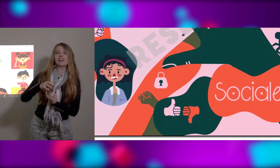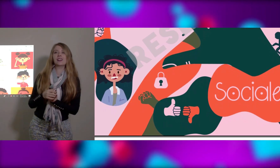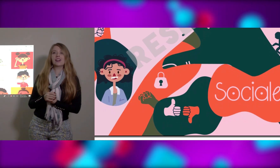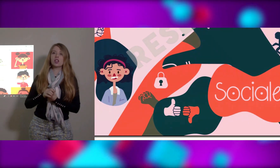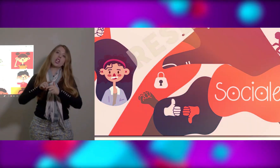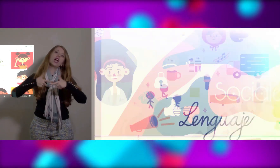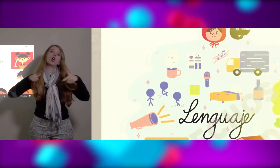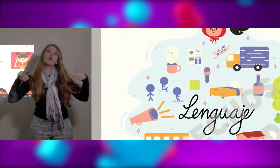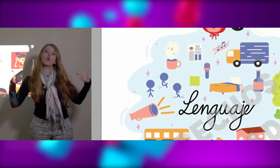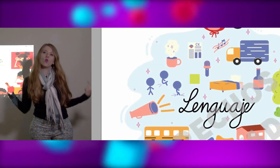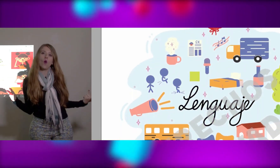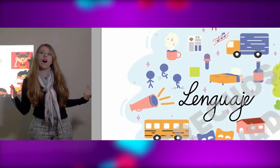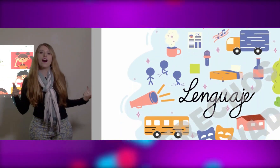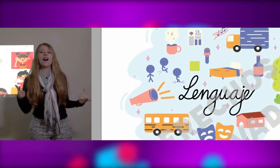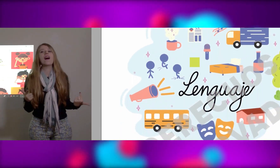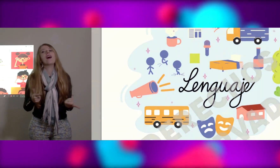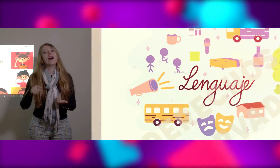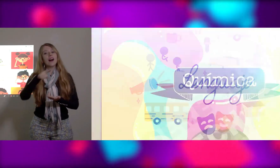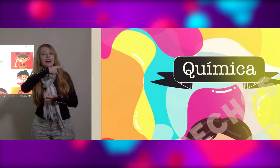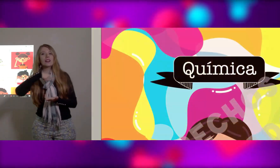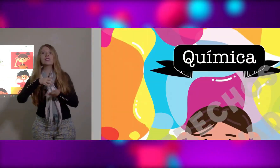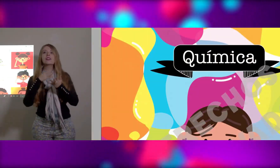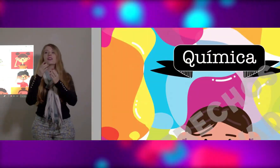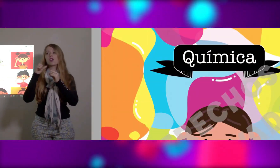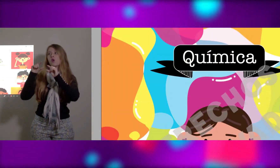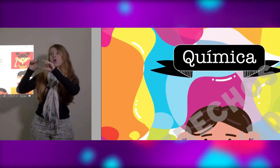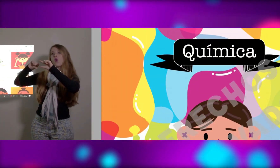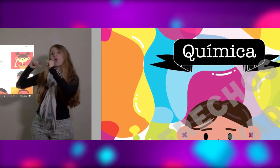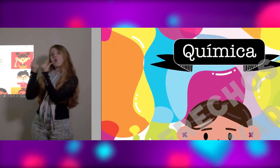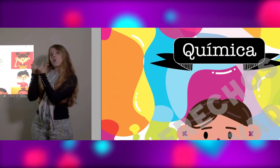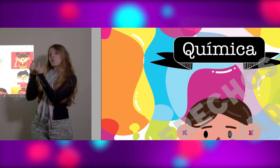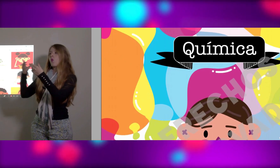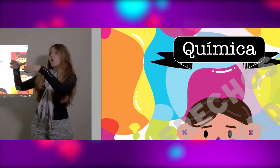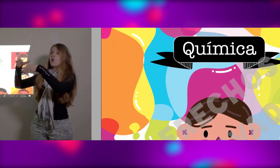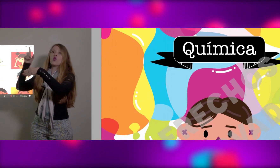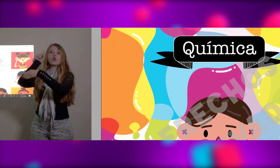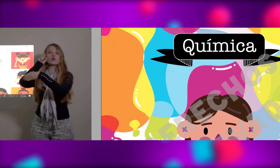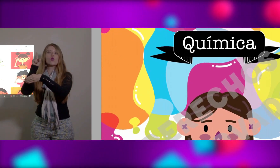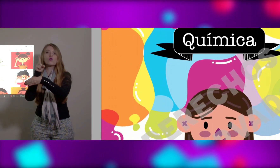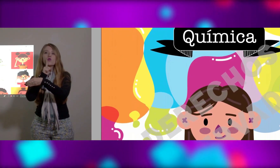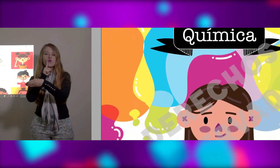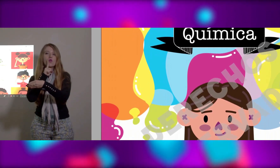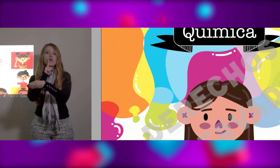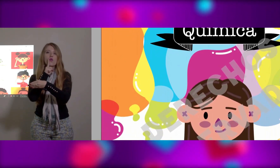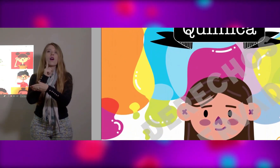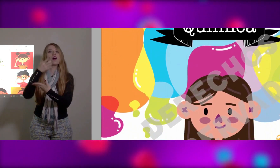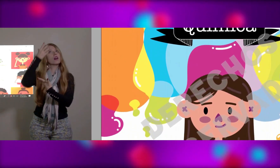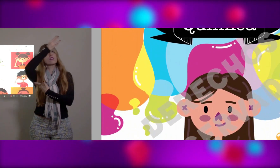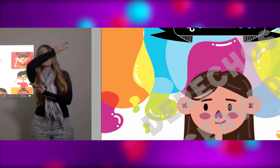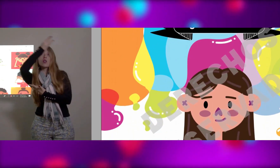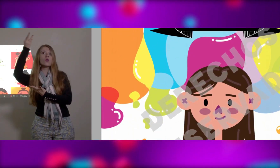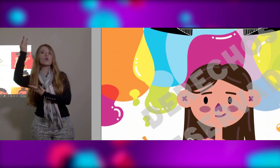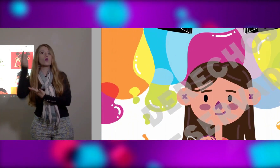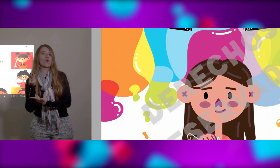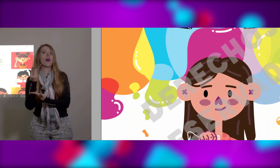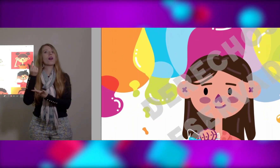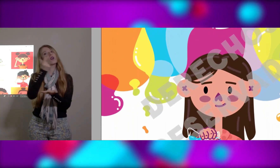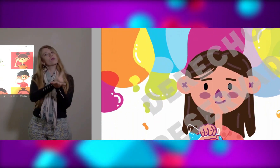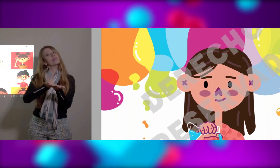sociales, ciencias, lenguaje, química. En un grupo de sordos, graduados